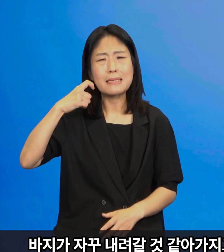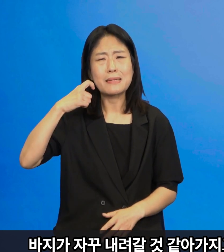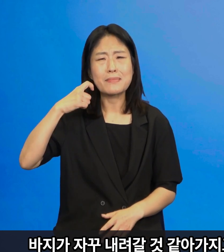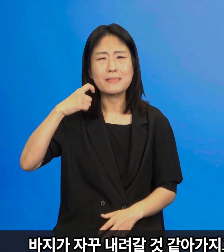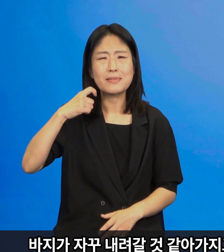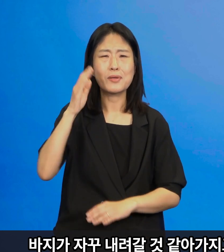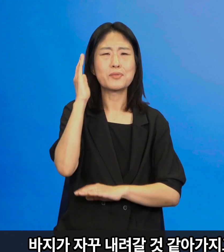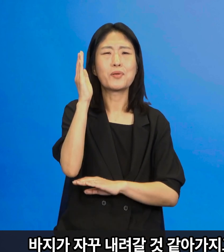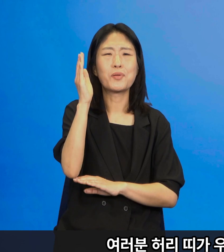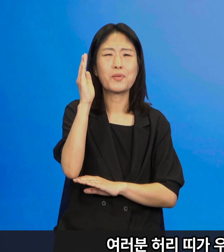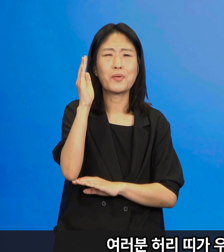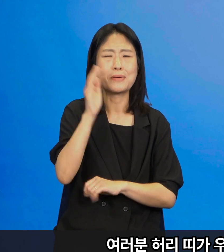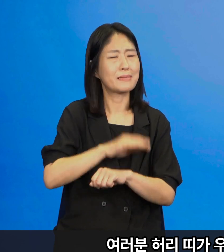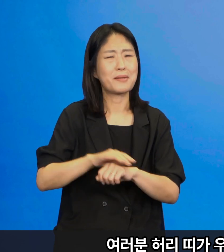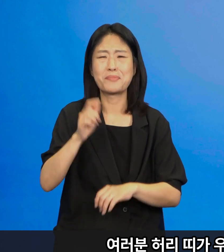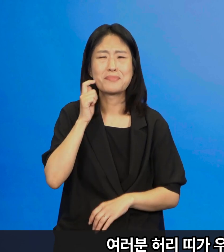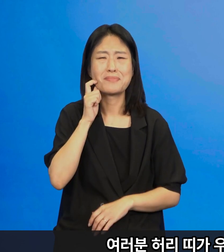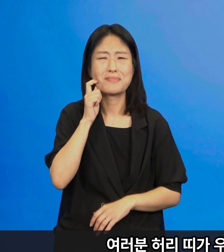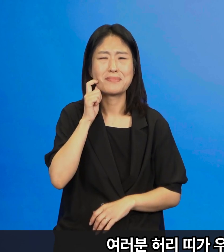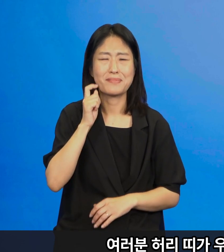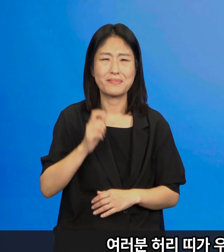됐대요. 여러분,